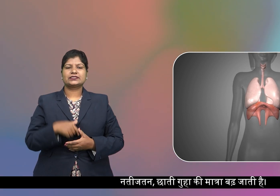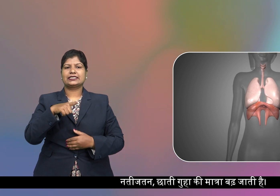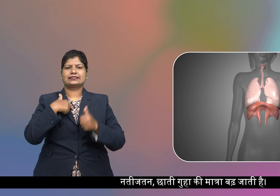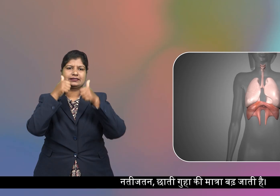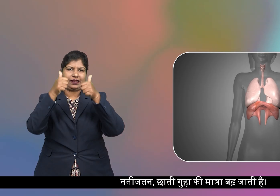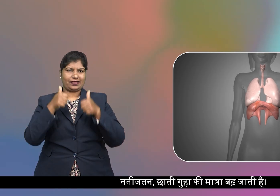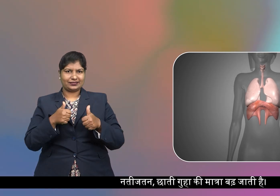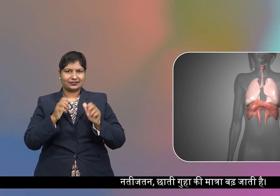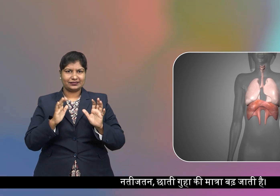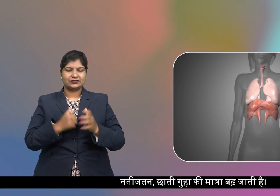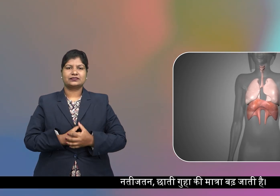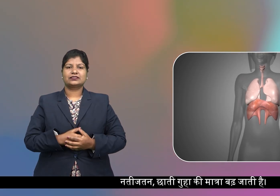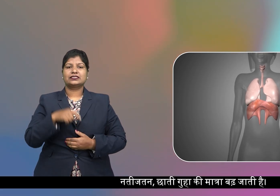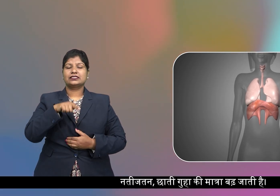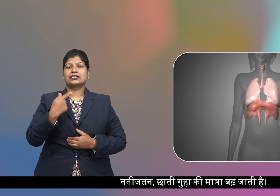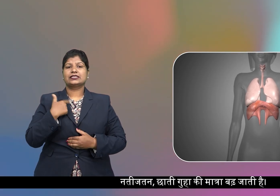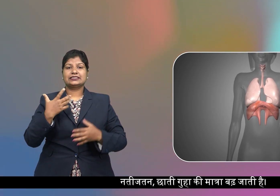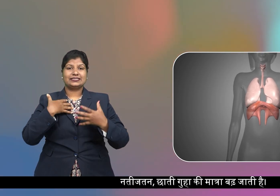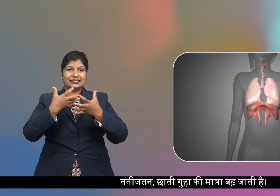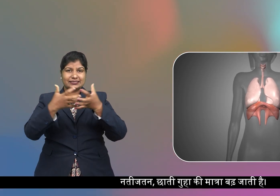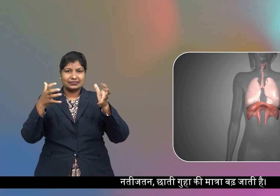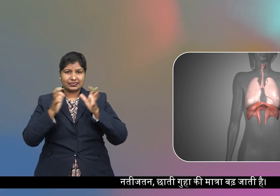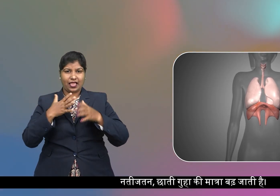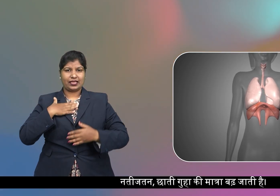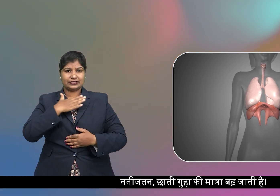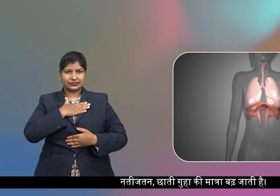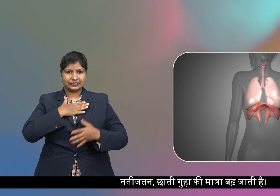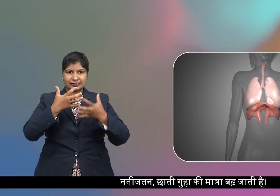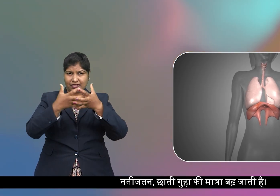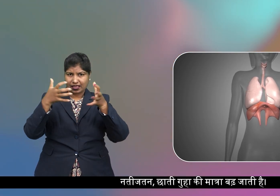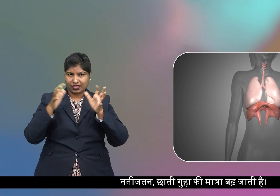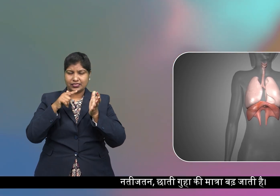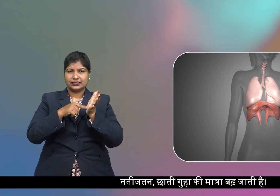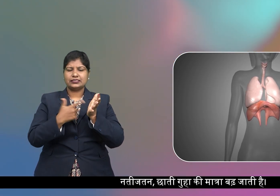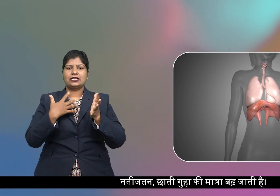नतीजतन छाती गुहा की मात्रा बढ़ जाती है।